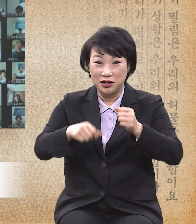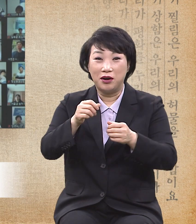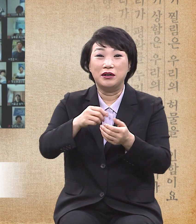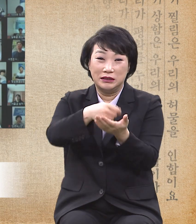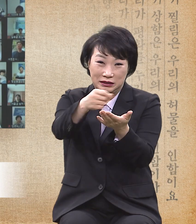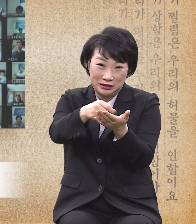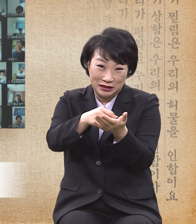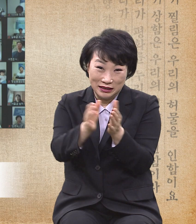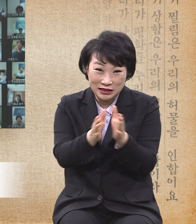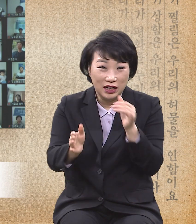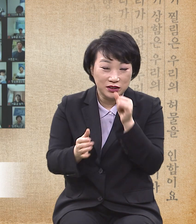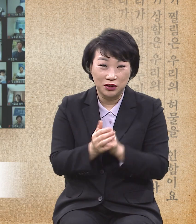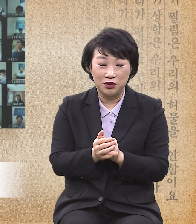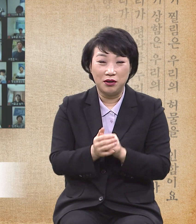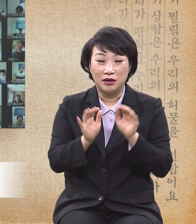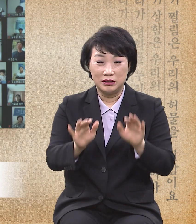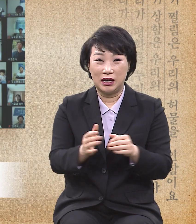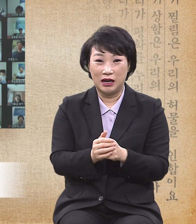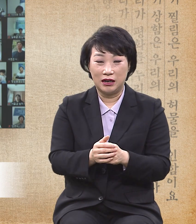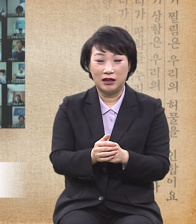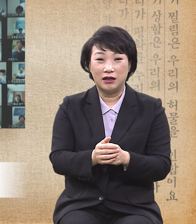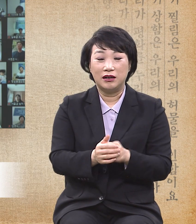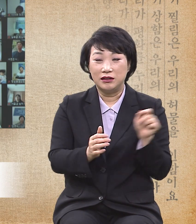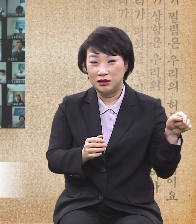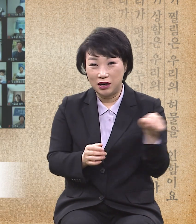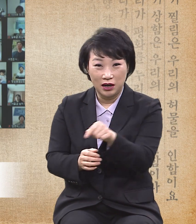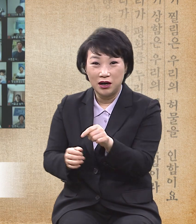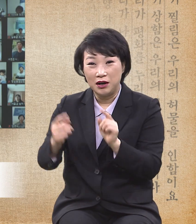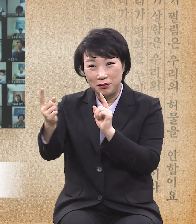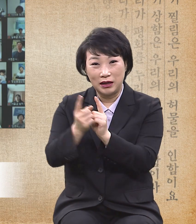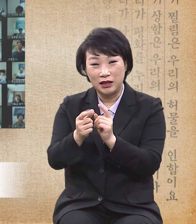그리고 교도소장 끌려가고 만나고 그렇게 하면서